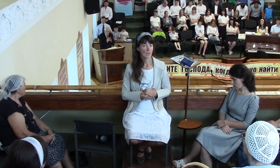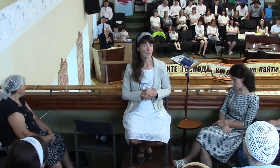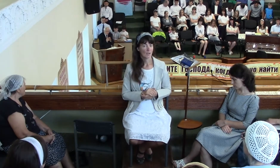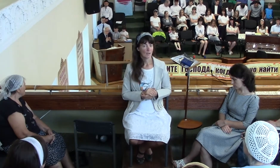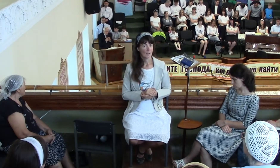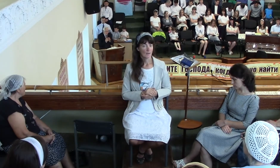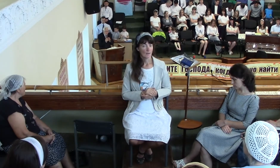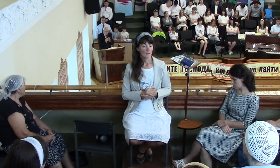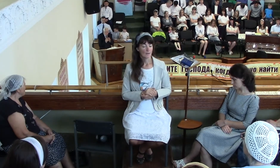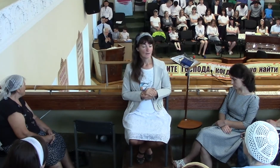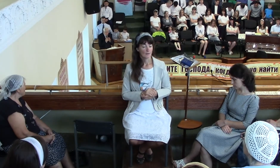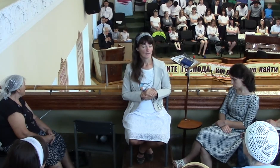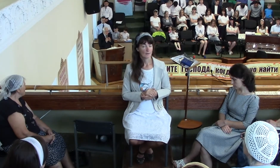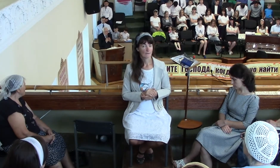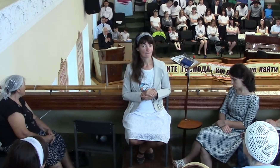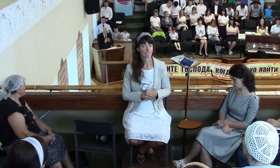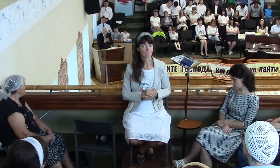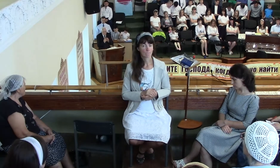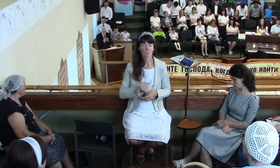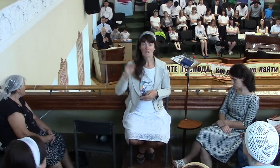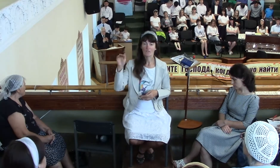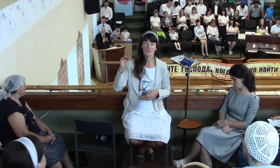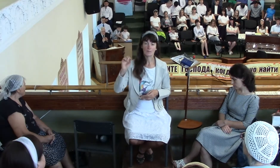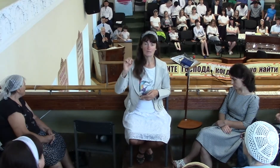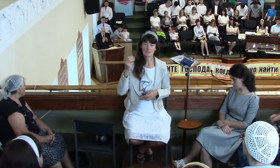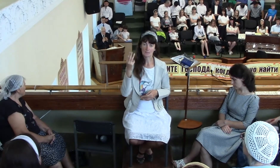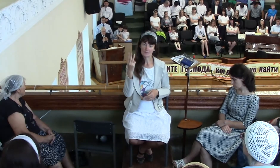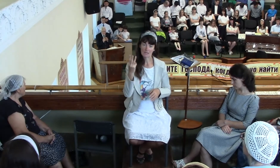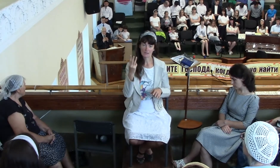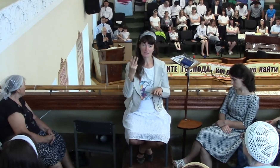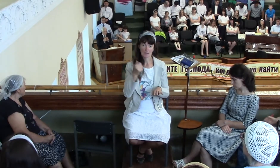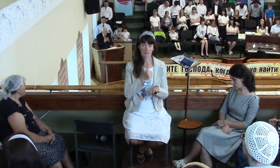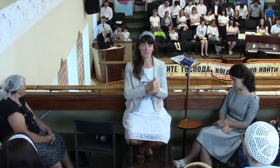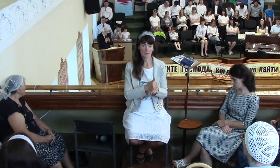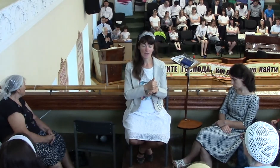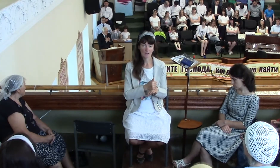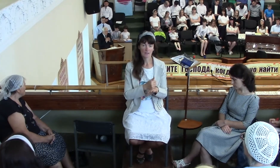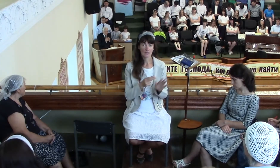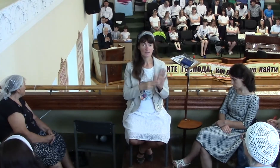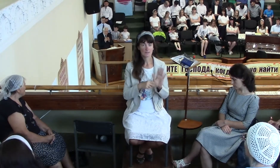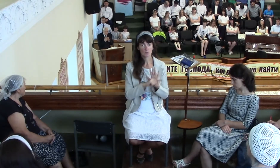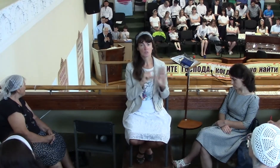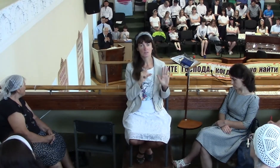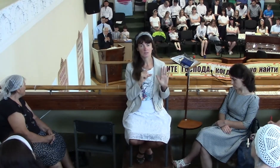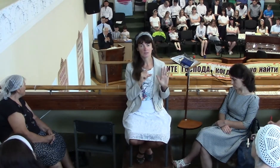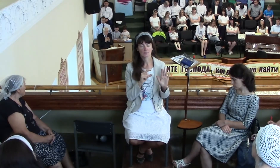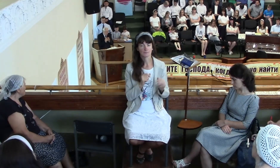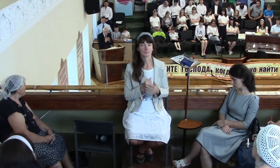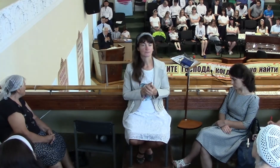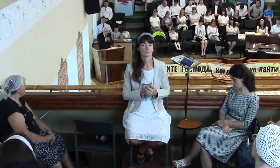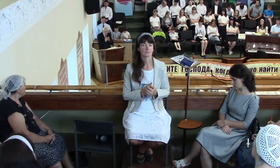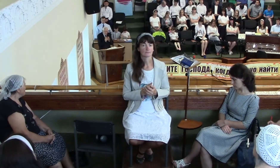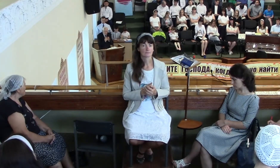Господу. Филиппийцам 3 глава, 7-8 стих. Кажется, настолько знакомые, но когда я в них